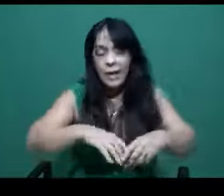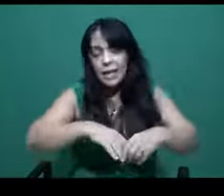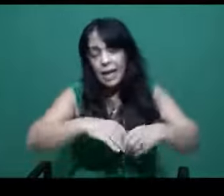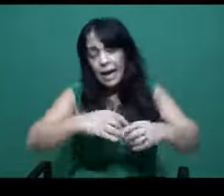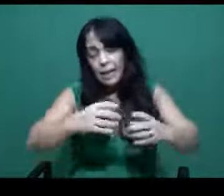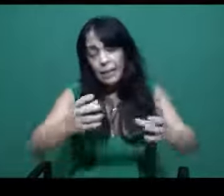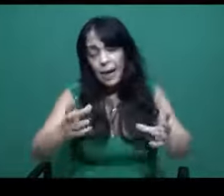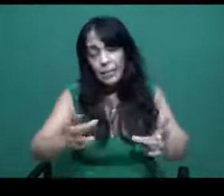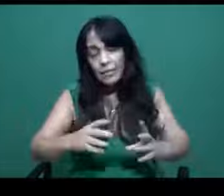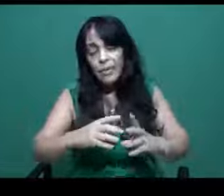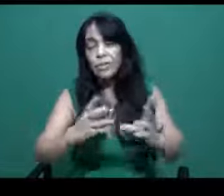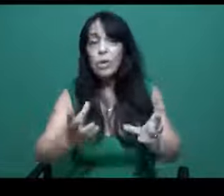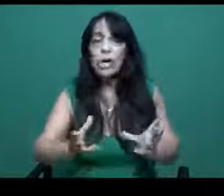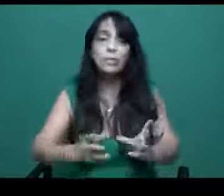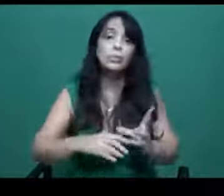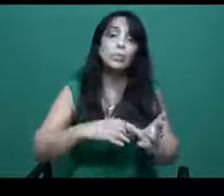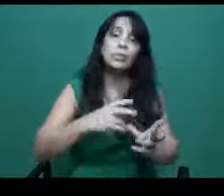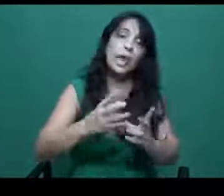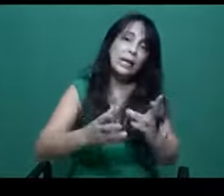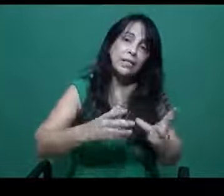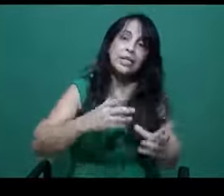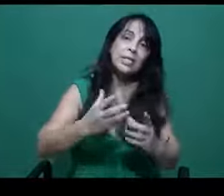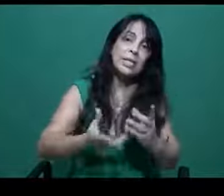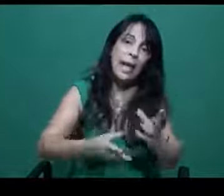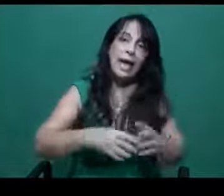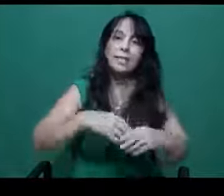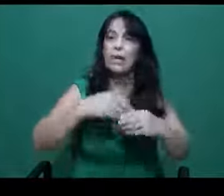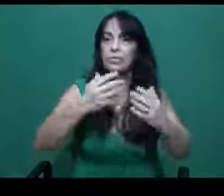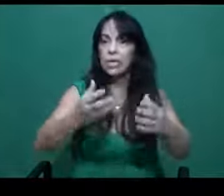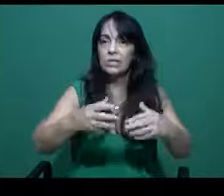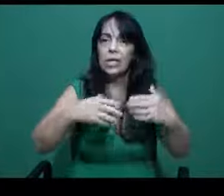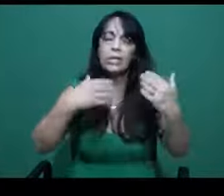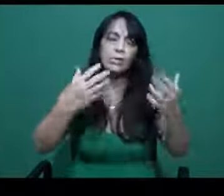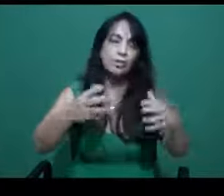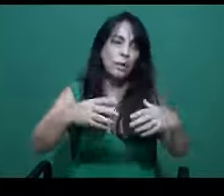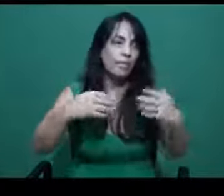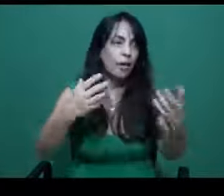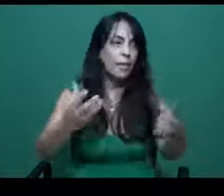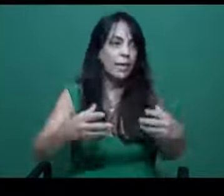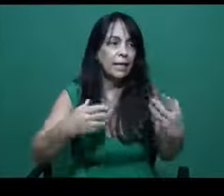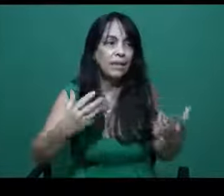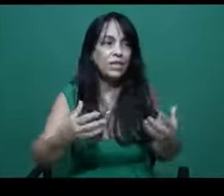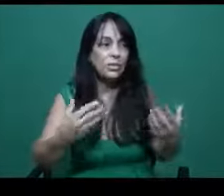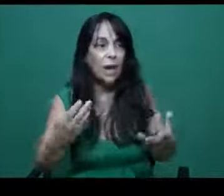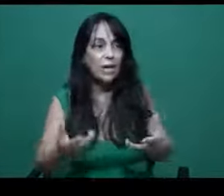vai aperfeiçoando o uso da língua de sinais, vai usando aquilo de uma forma cada vez mais